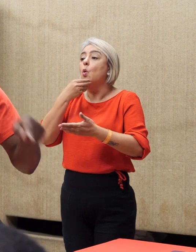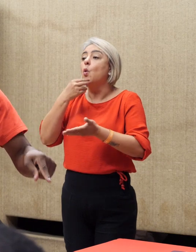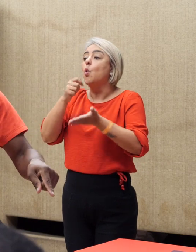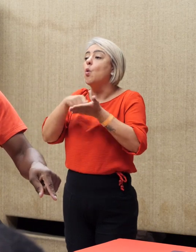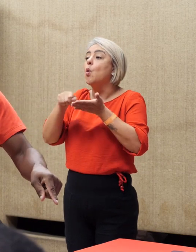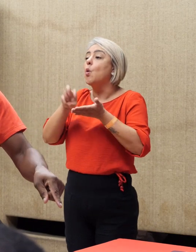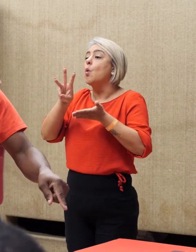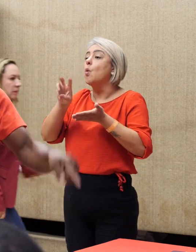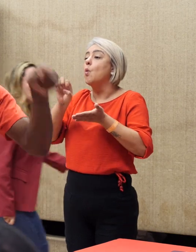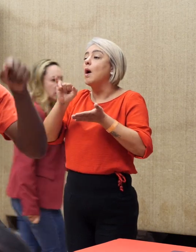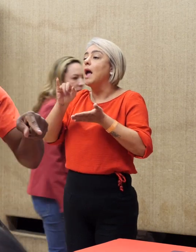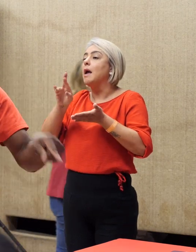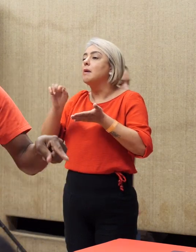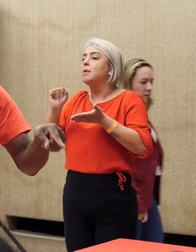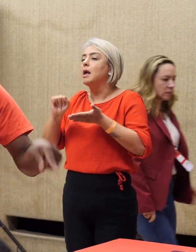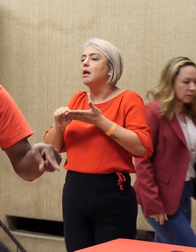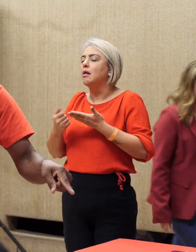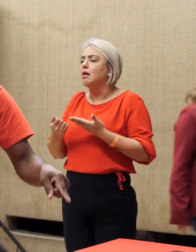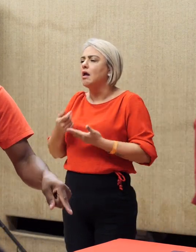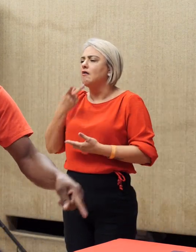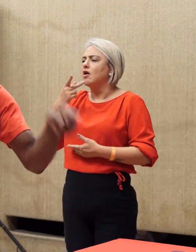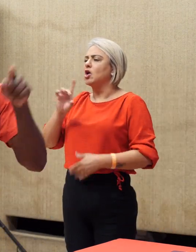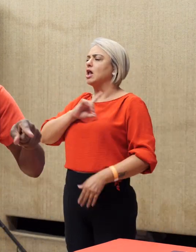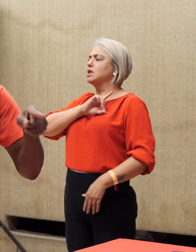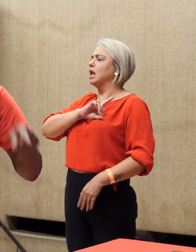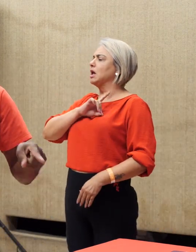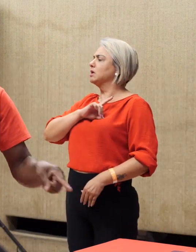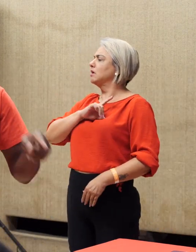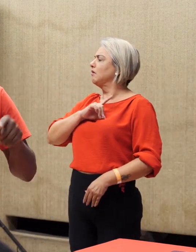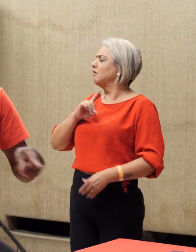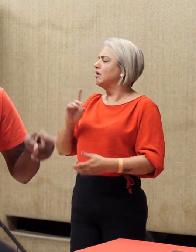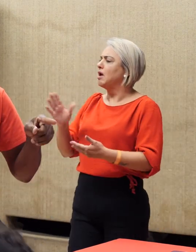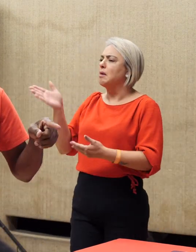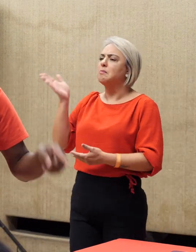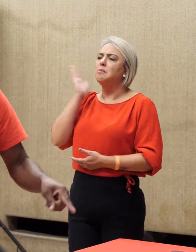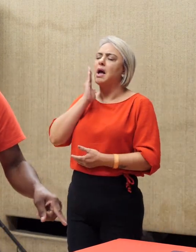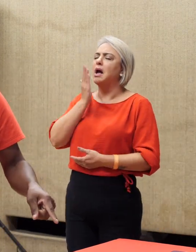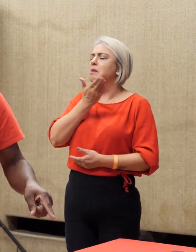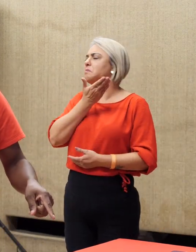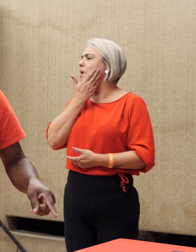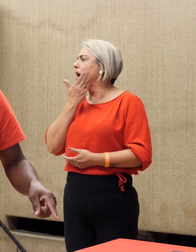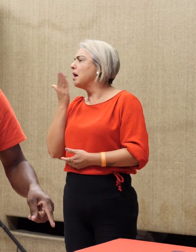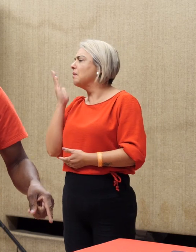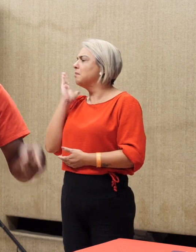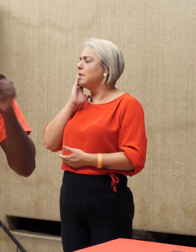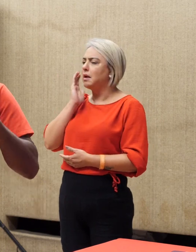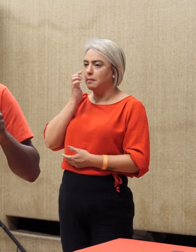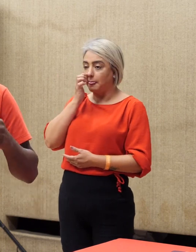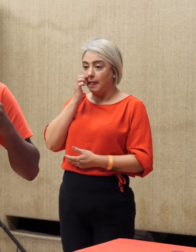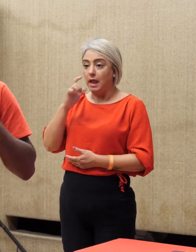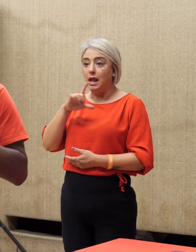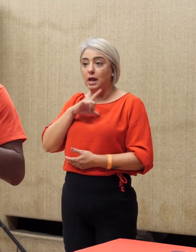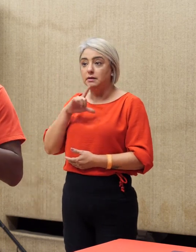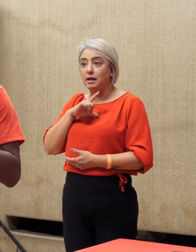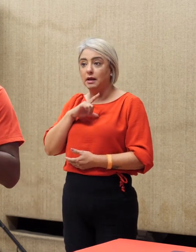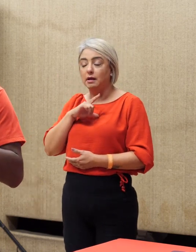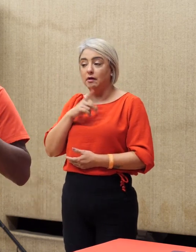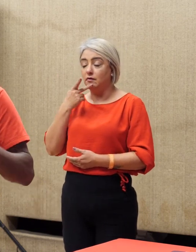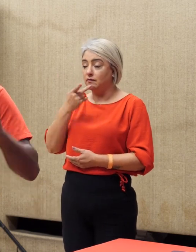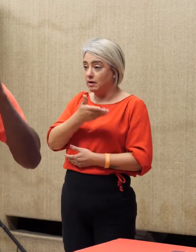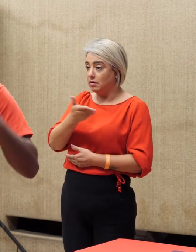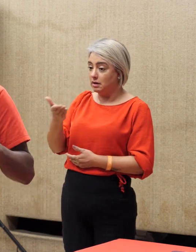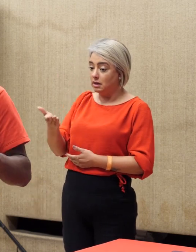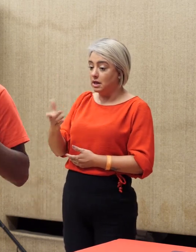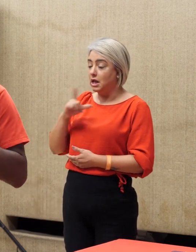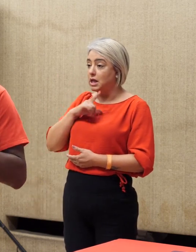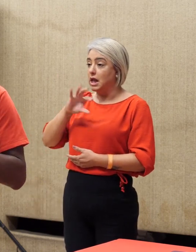o Weber Pinto, se passou pela delegada e me deu com várias bofetadas na minha cara, entendeu? Eu vou dizer aqui a